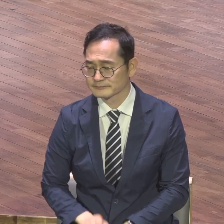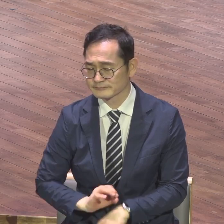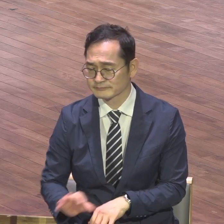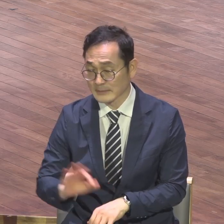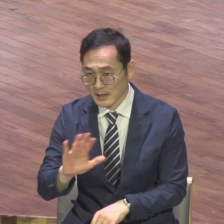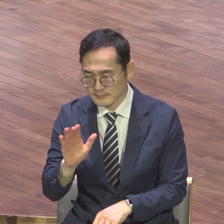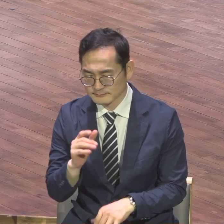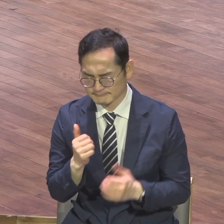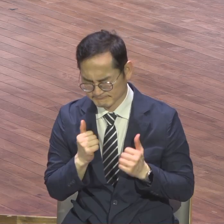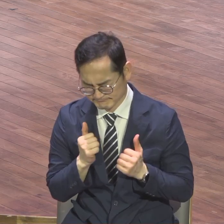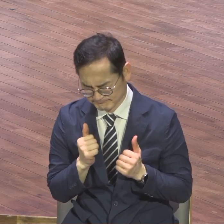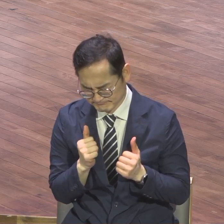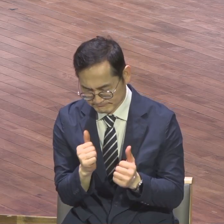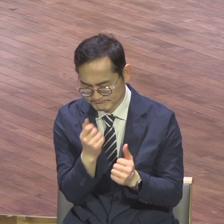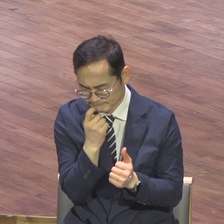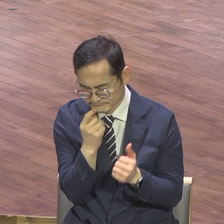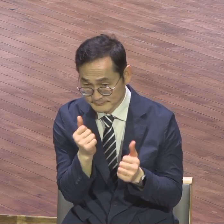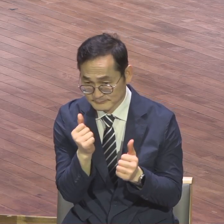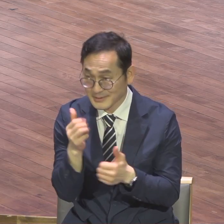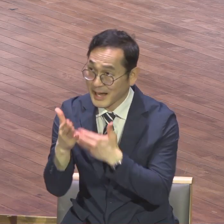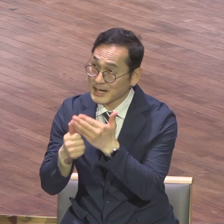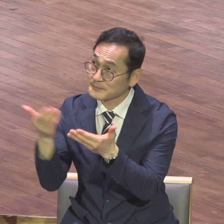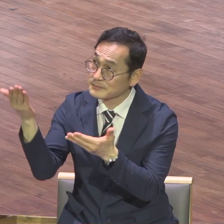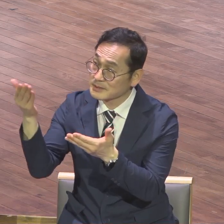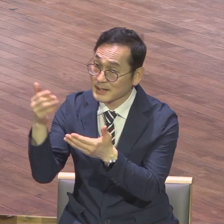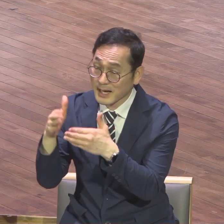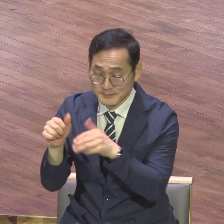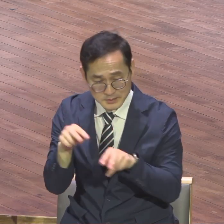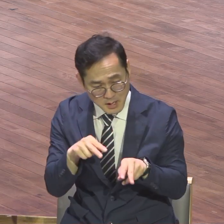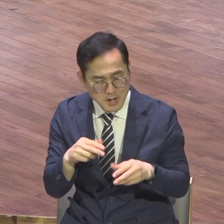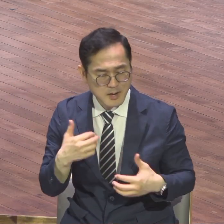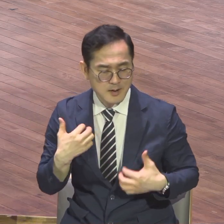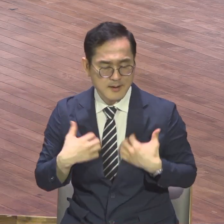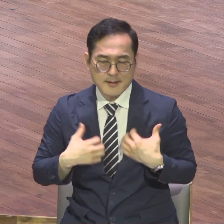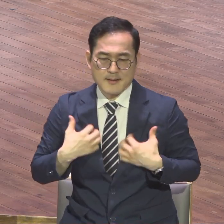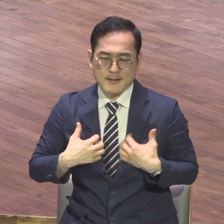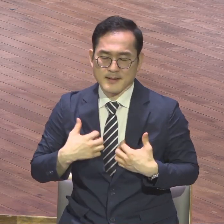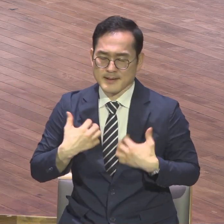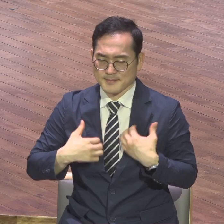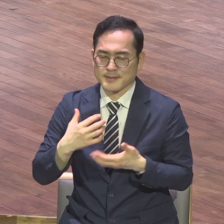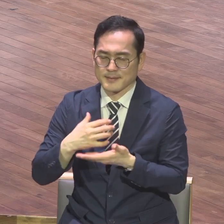하나님께서 직분을 통해서 얼마나 기뻐하던 전국 세계 간정도 전국